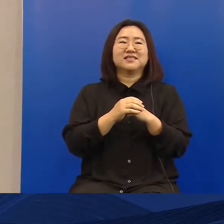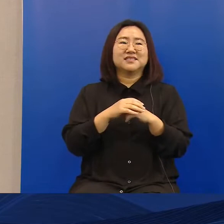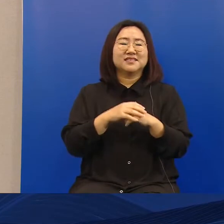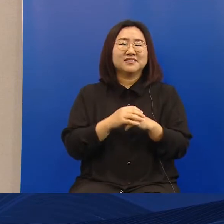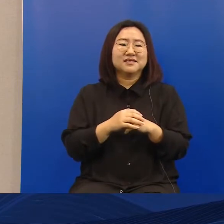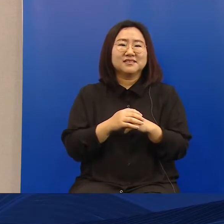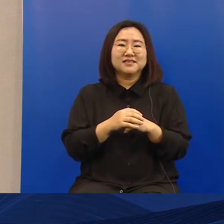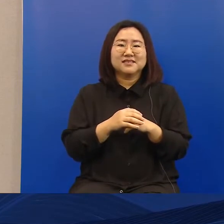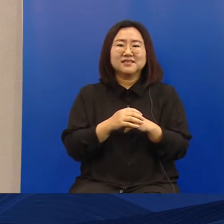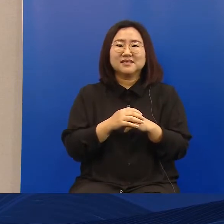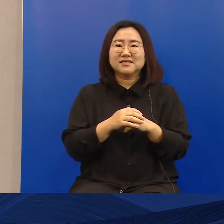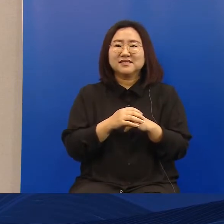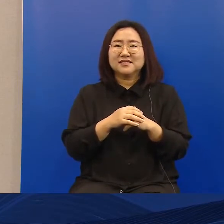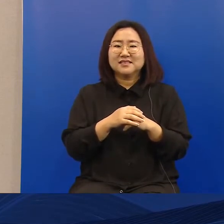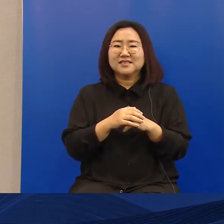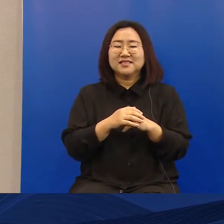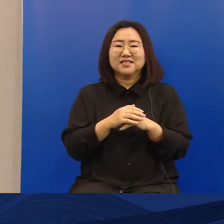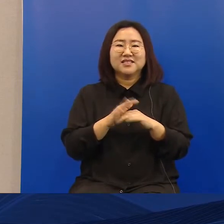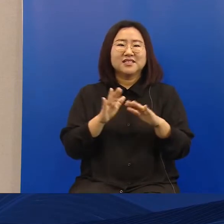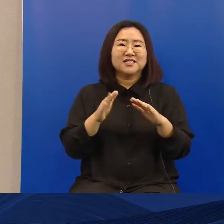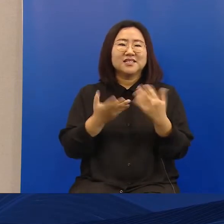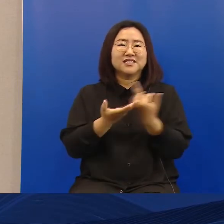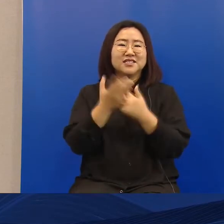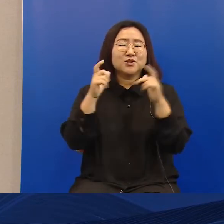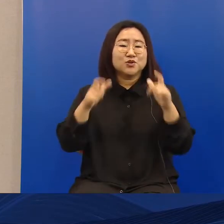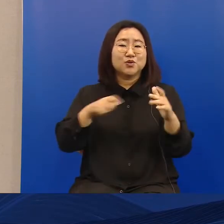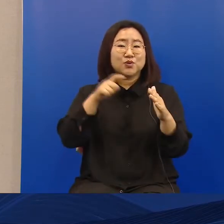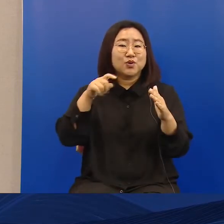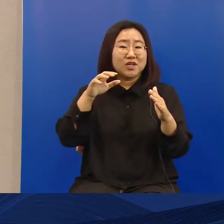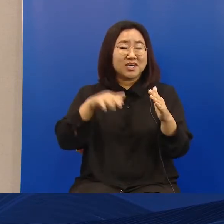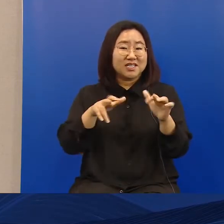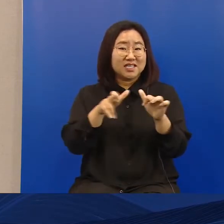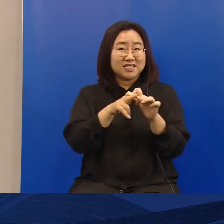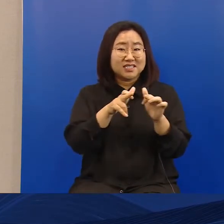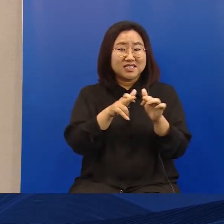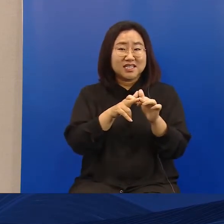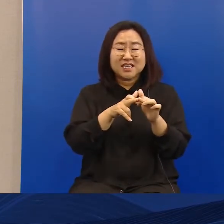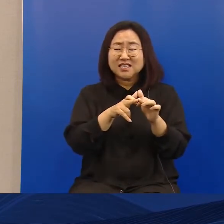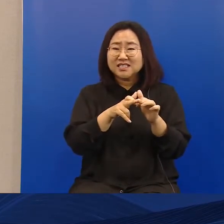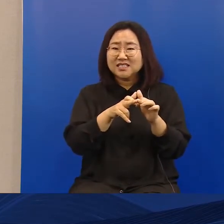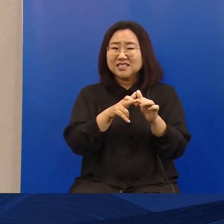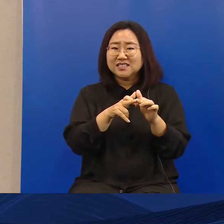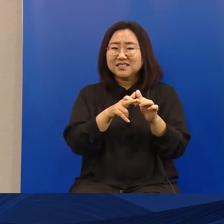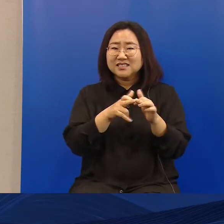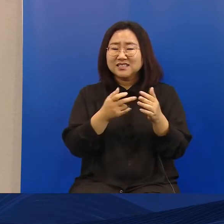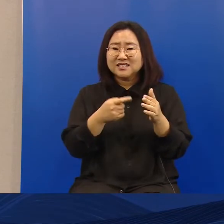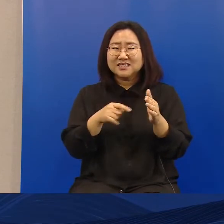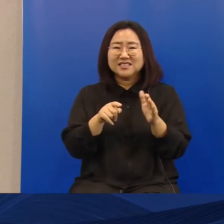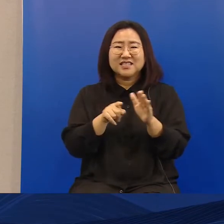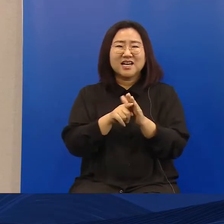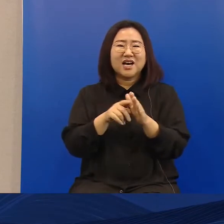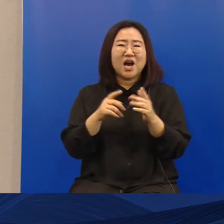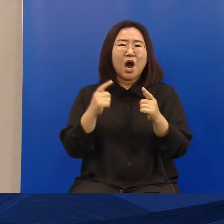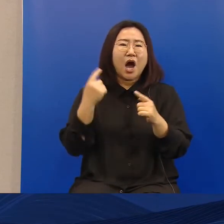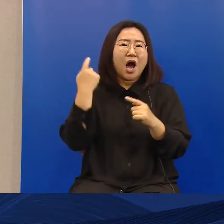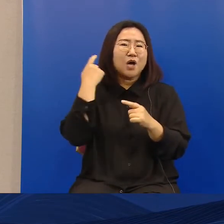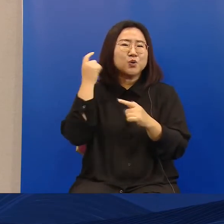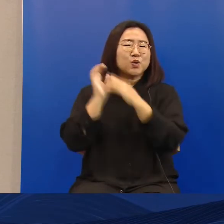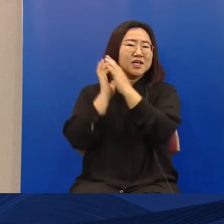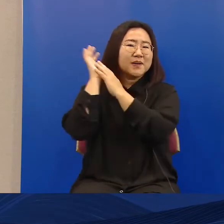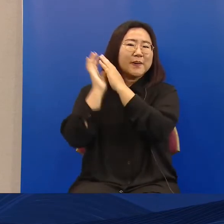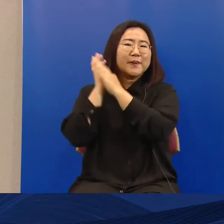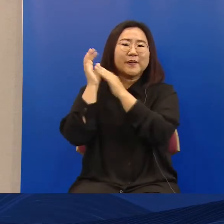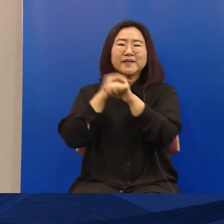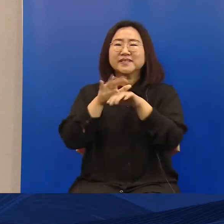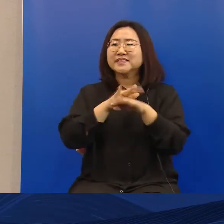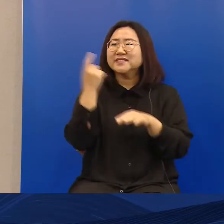같아요. 그리고 제주도뿐만이 아니고 제주도에 있는 장애인 기관도 그렇고 이 노력에 대해서 너무 감사하게 생각을